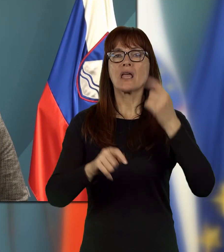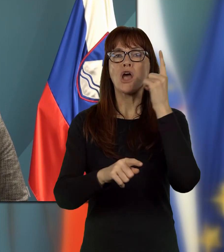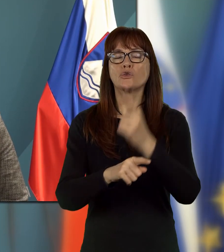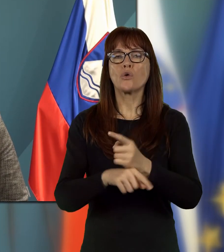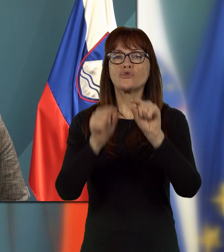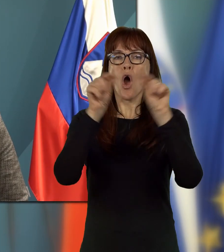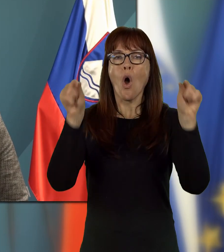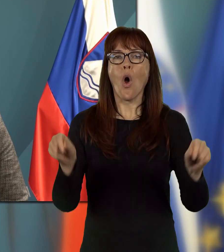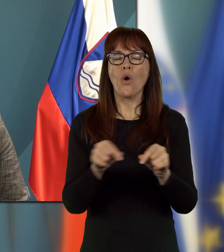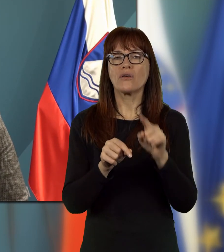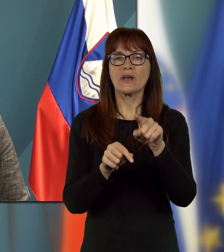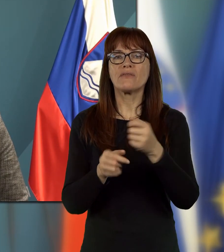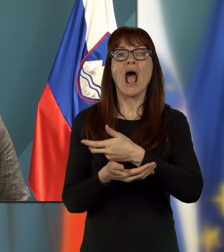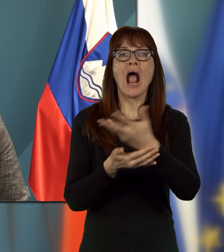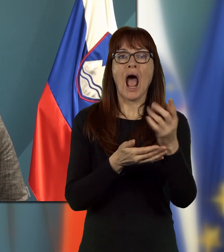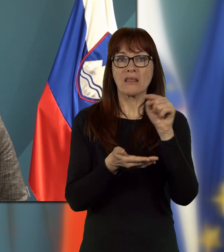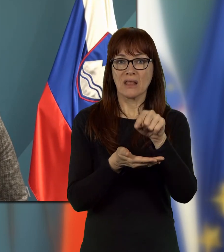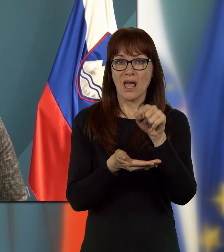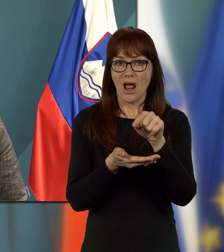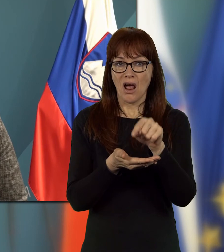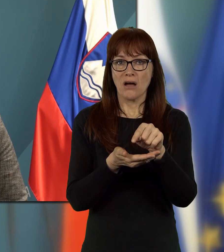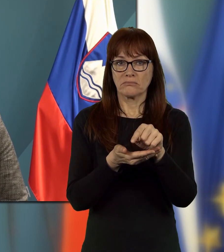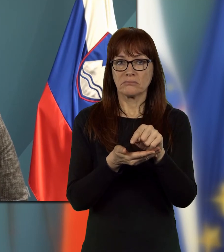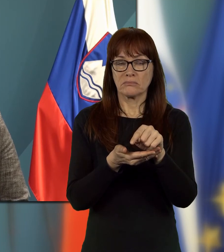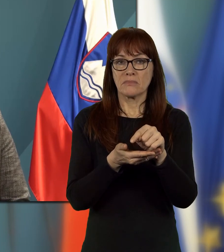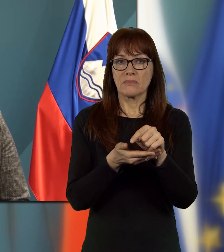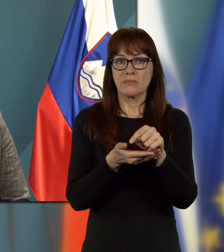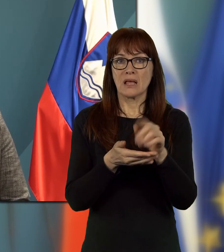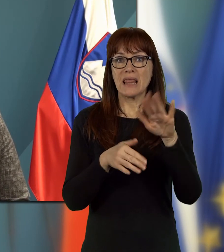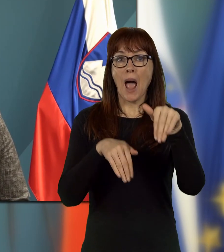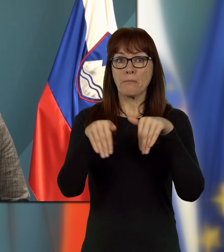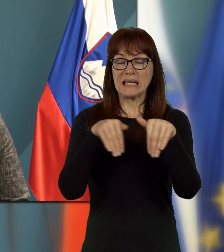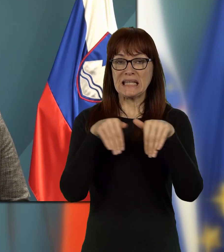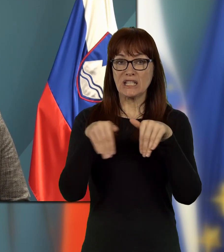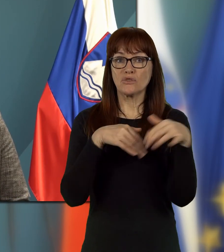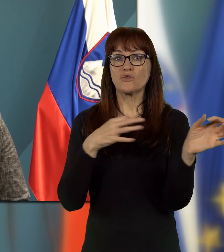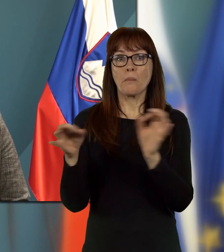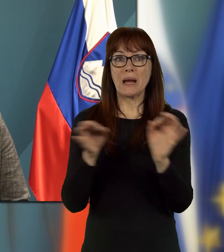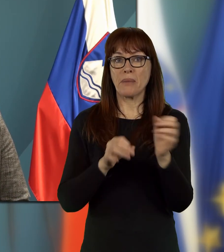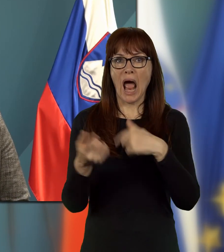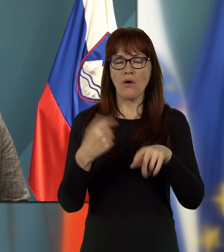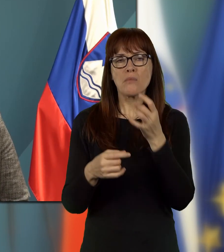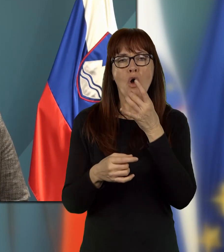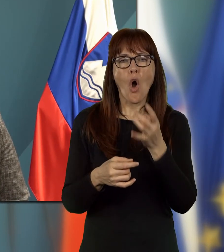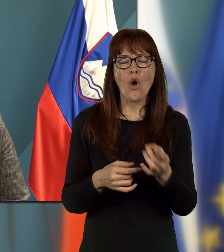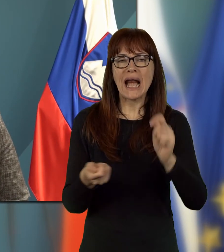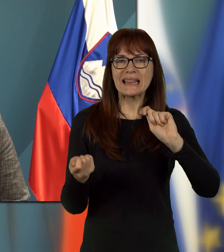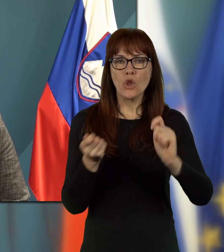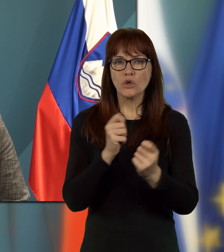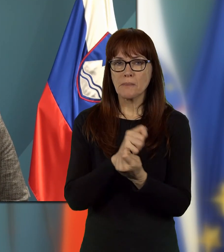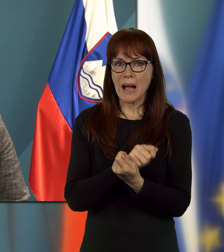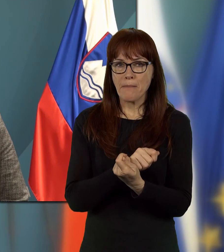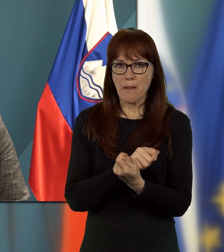vlada določila okvir, v okviru katerega na ministrstvu pripravljamo